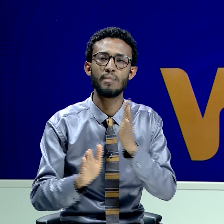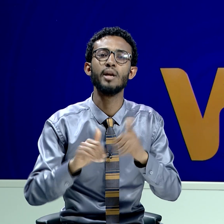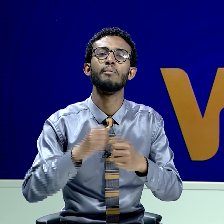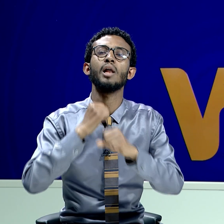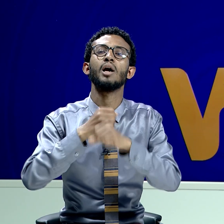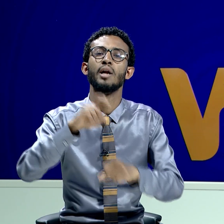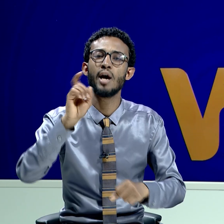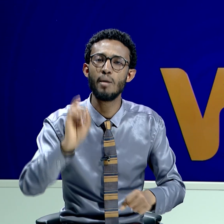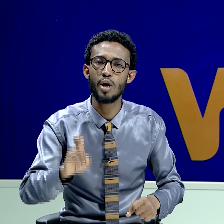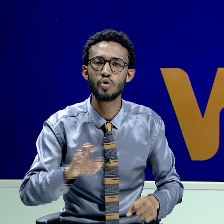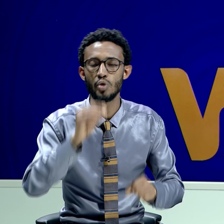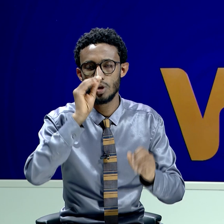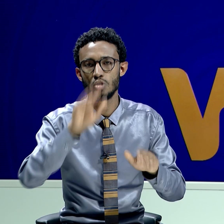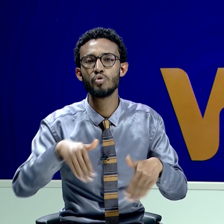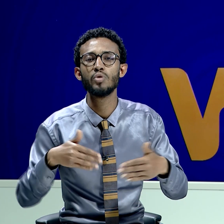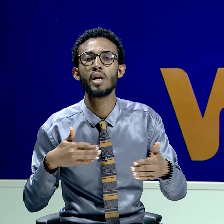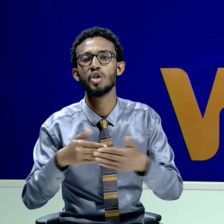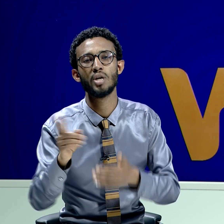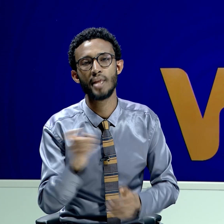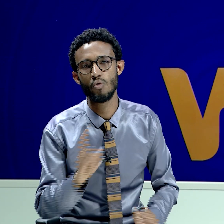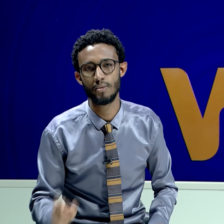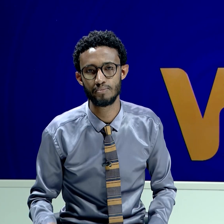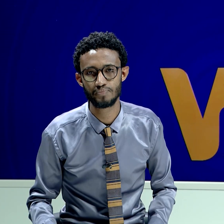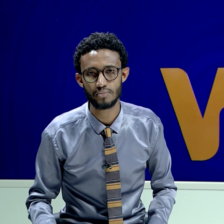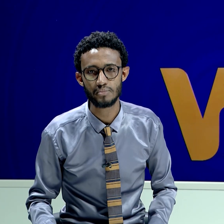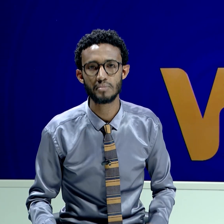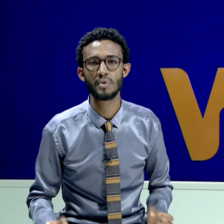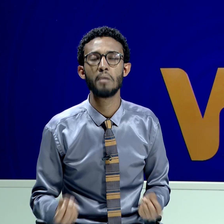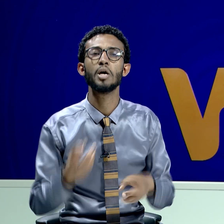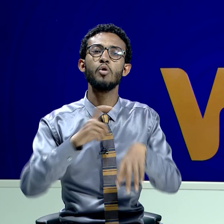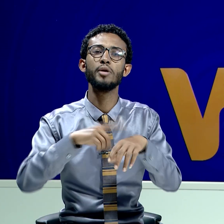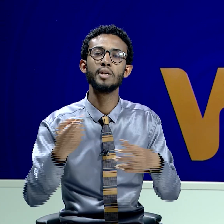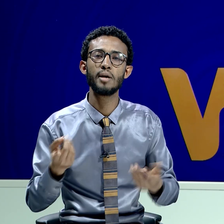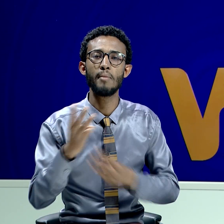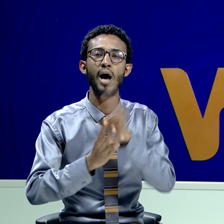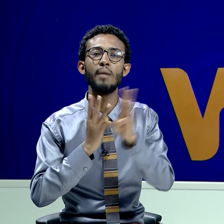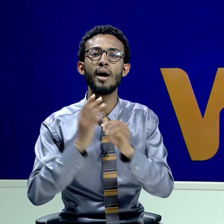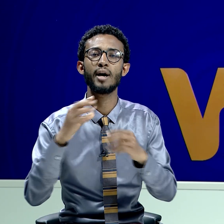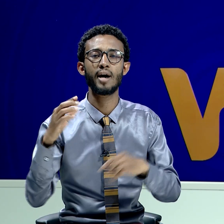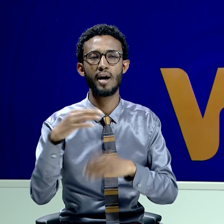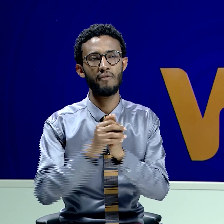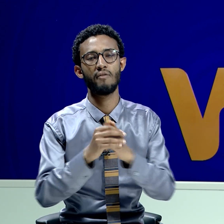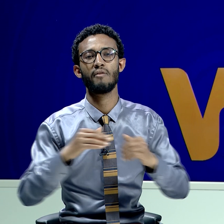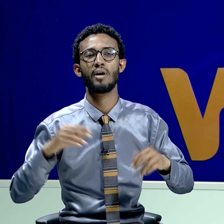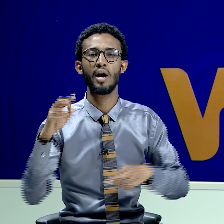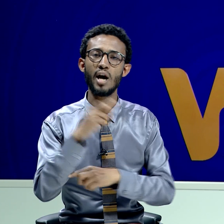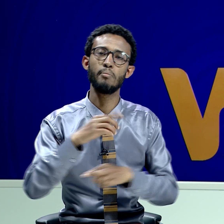እንዴት መከላከል እንዳለባቸው ትምህርቱ ደረሰነት አይሆንም። ዛጆን ጊዜ ዓለም አቀፍ ቀናት